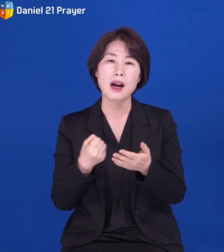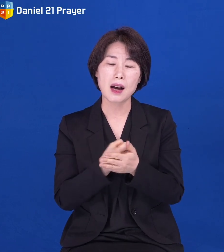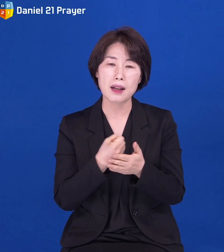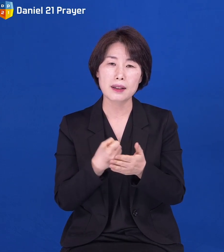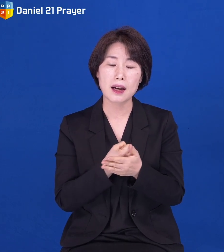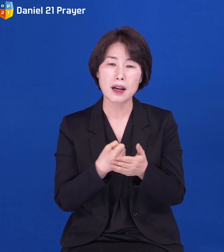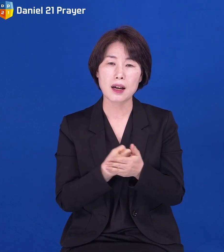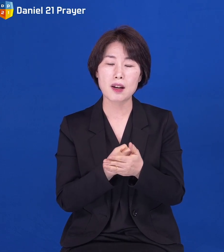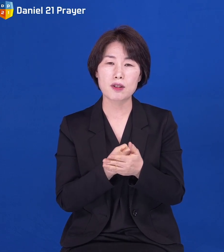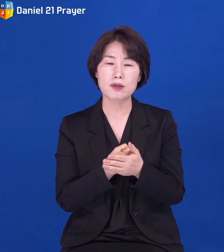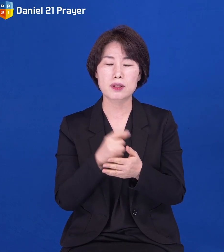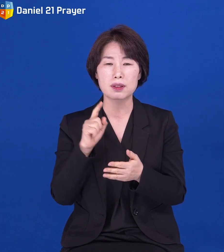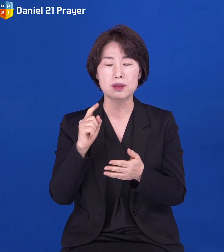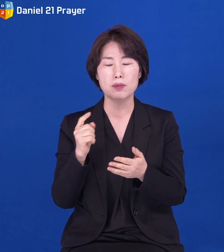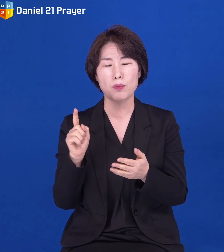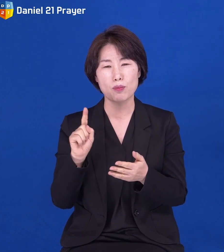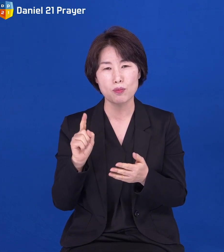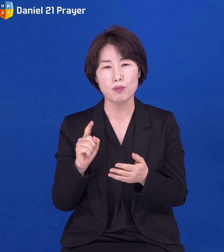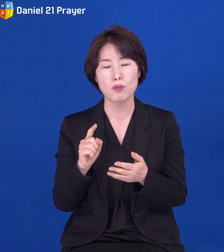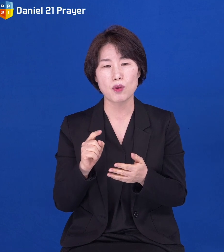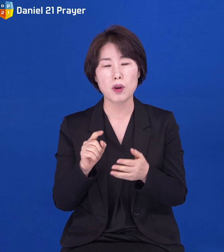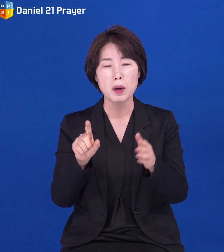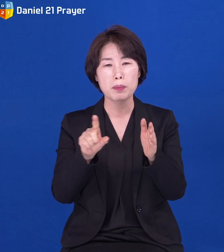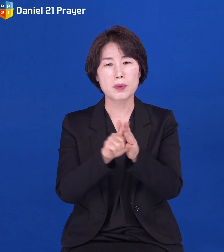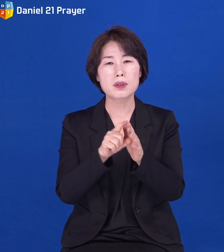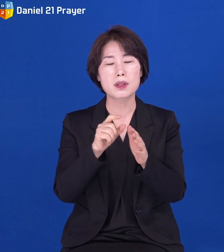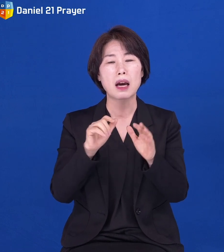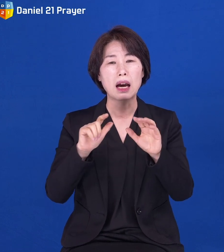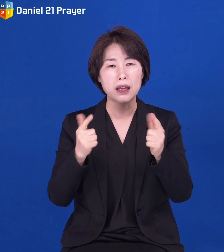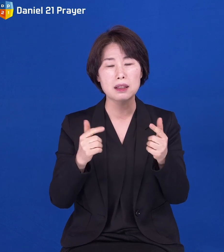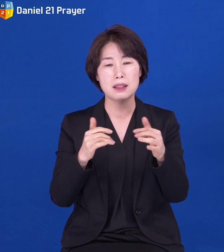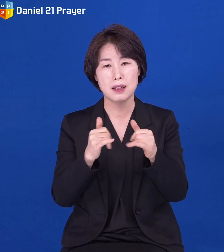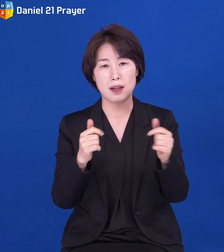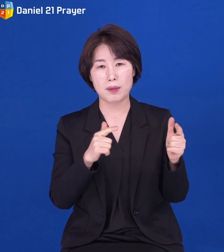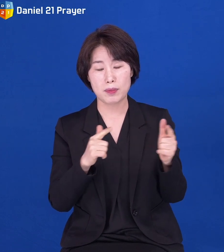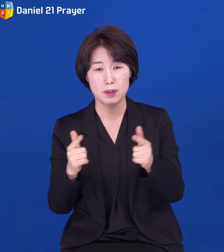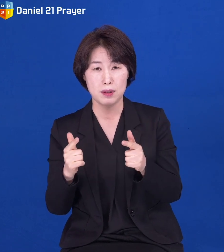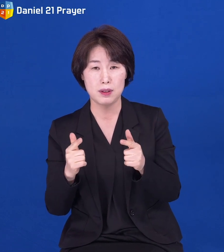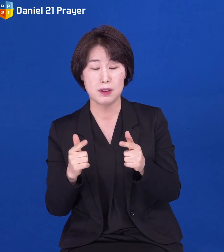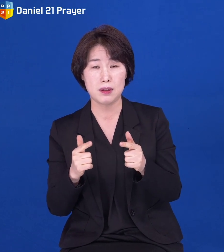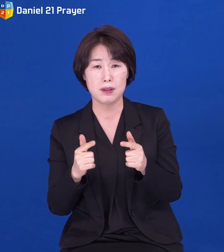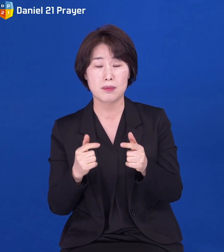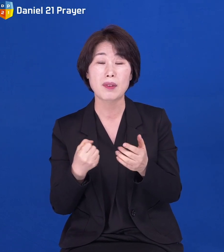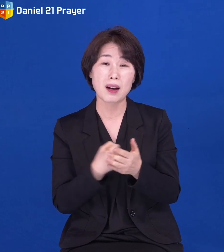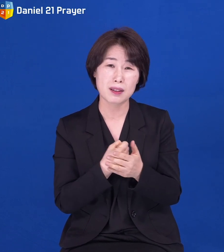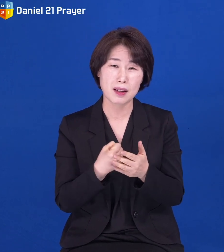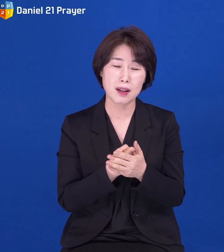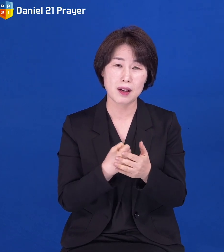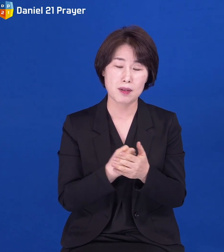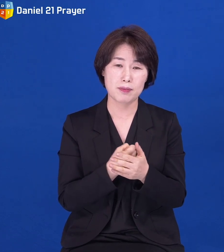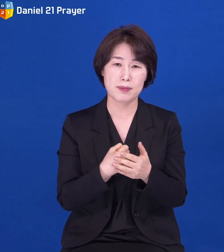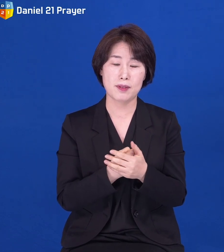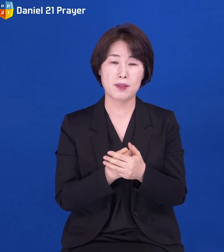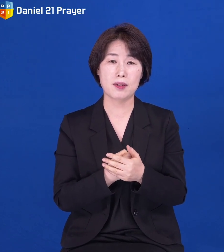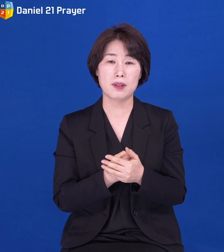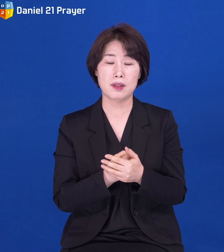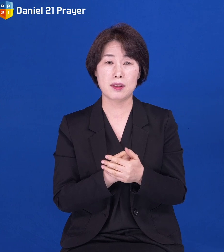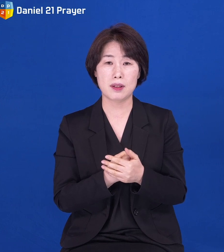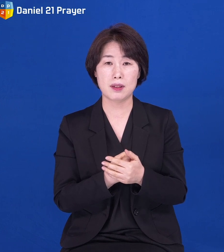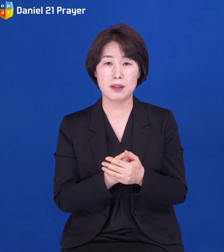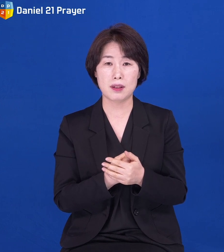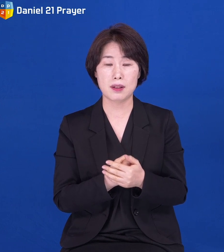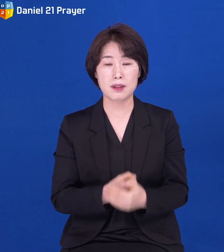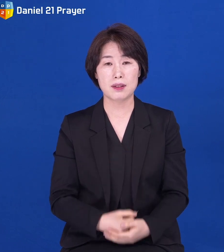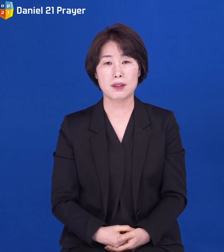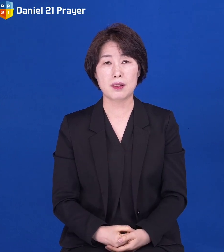믿지 않는 분들한테 전도를 예전에는 많이 했었는데 그분이 저를 이상하게 쳐다보시더라고요. 되게 왜 이렇게 신앙적인